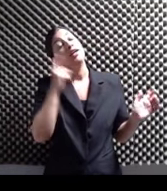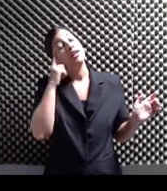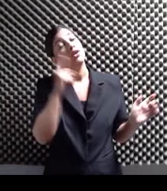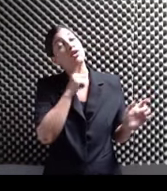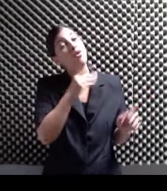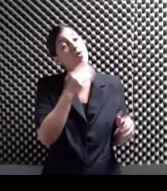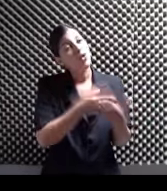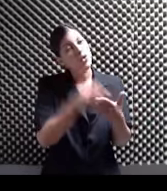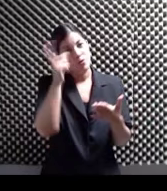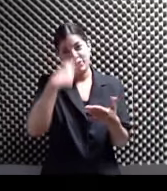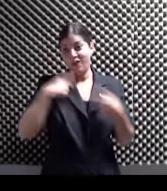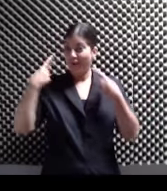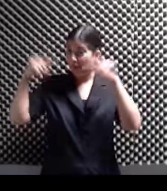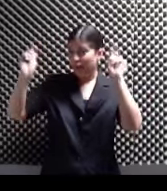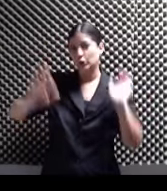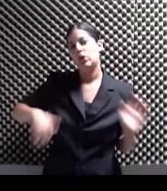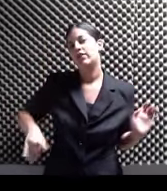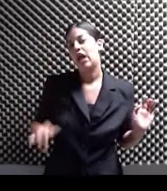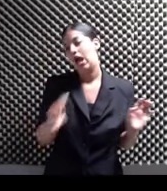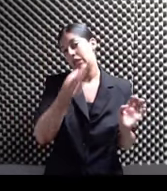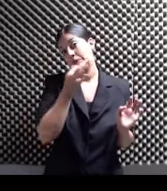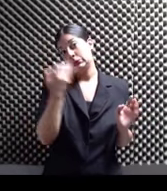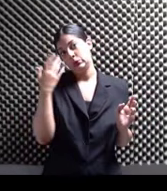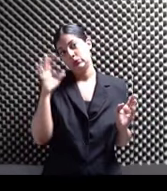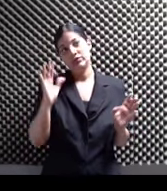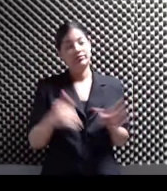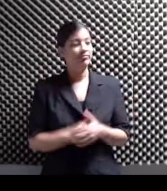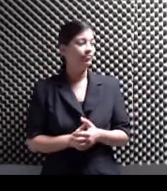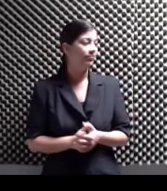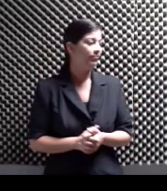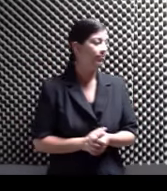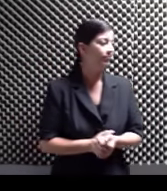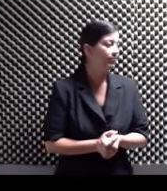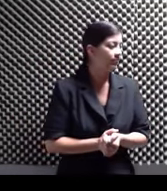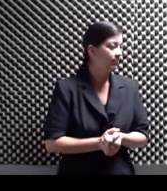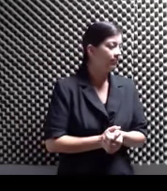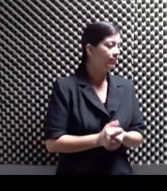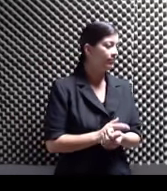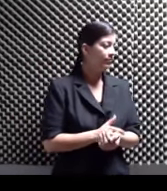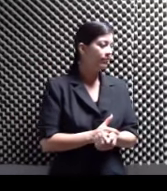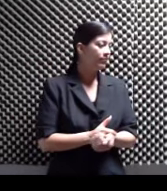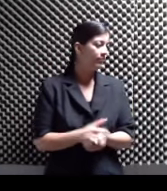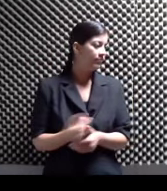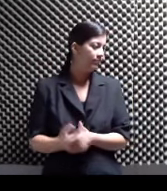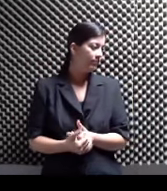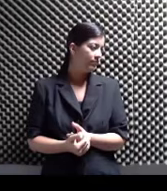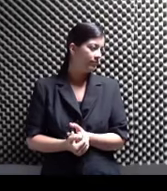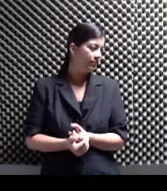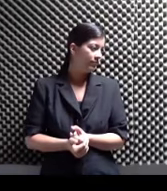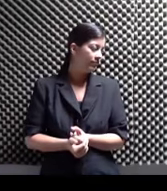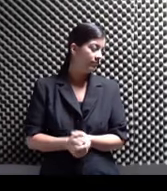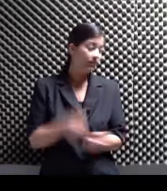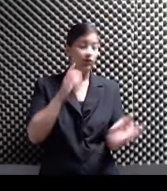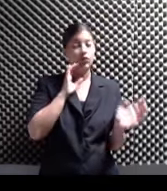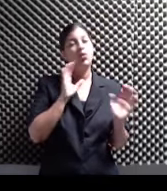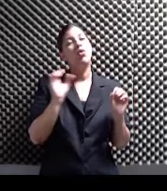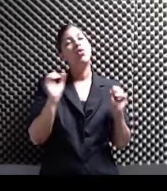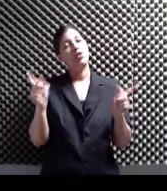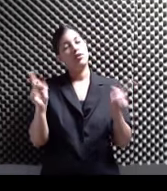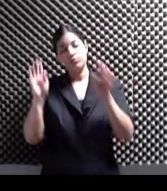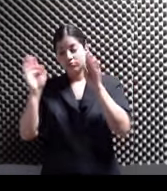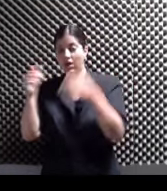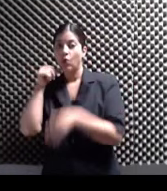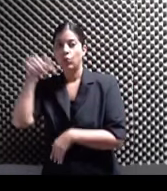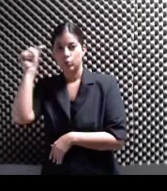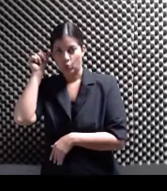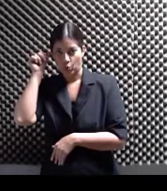Así que no puede ser, pero no sé. Algo pasará, pero yo no he sentido nada por ahí. Entonces, por ejemplo, la parte adulta. Uh-huh.